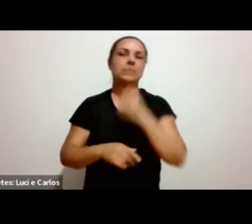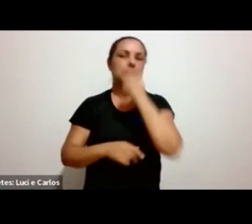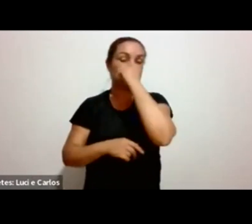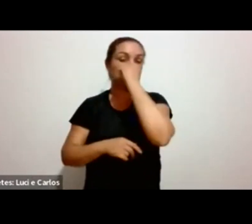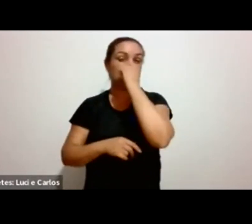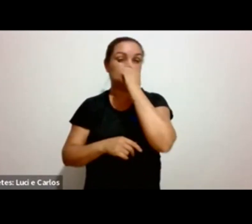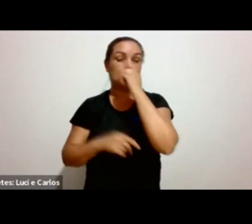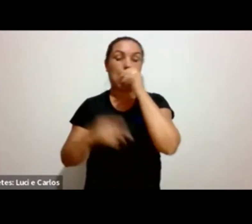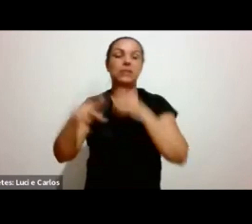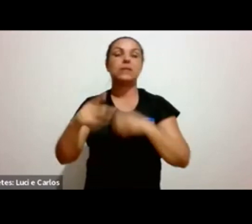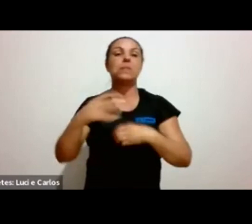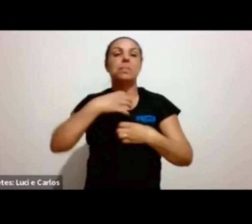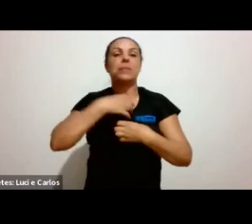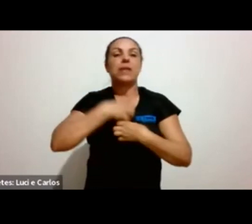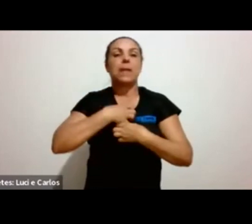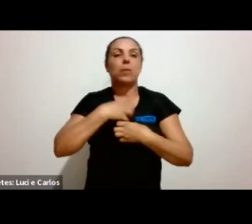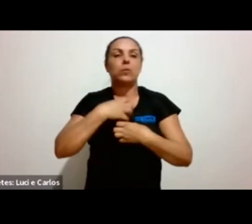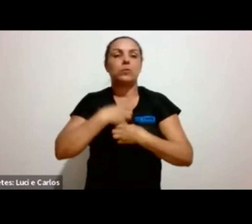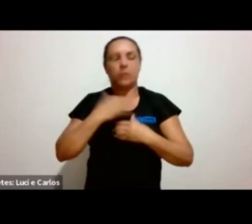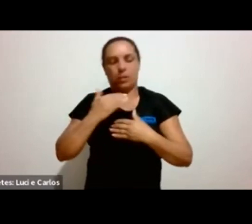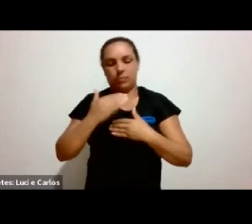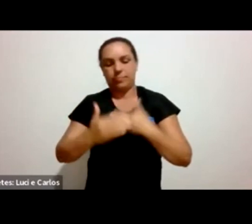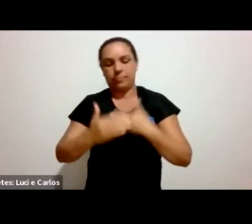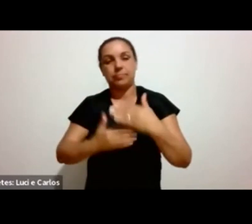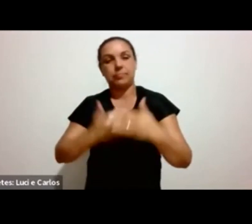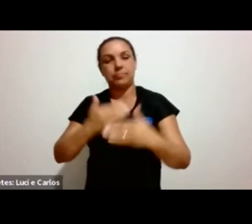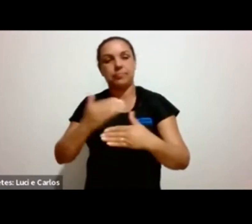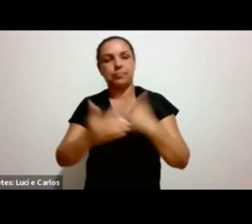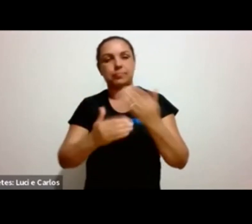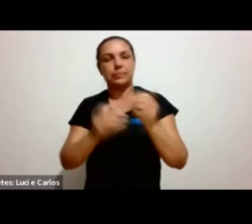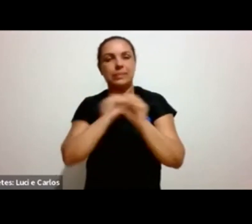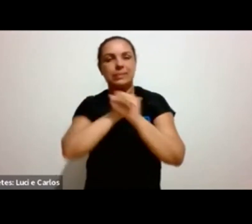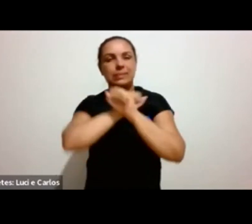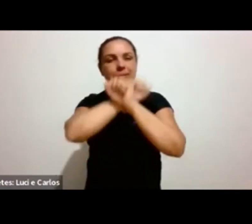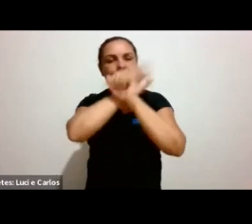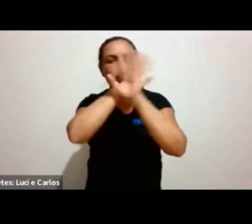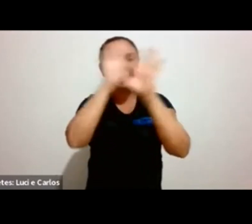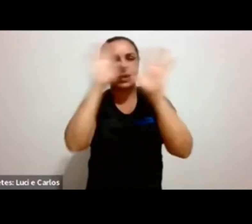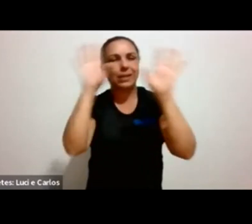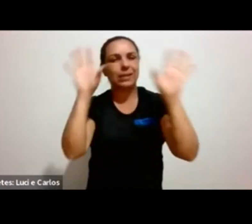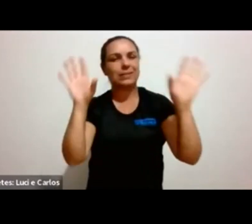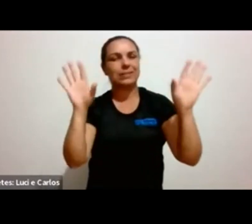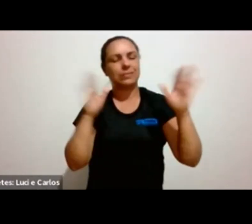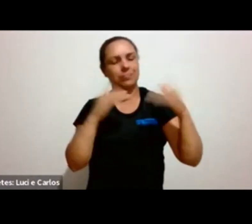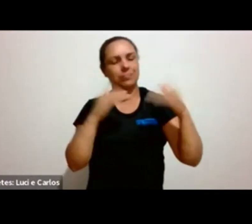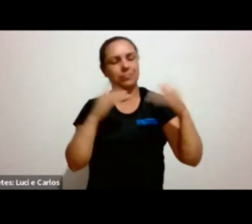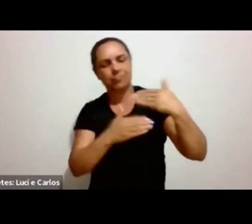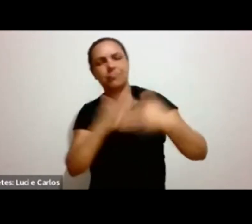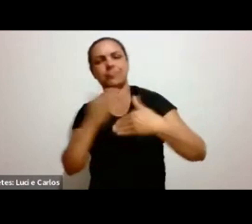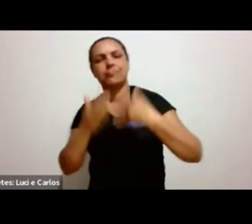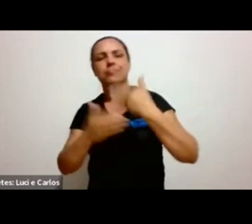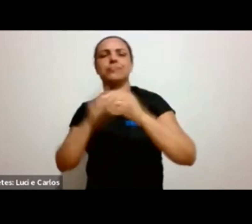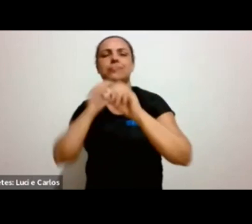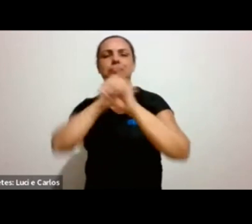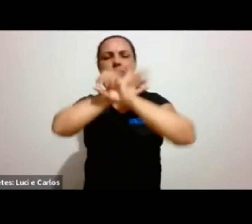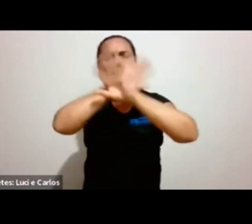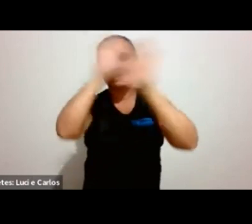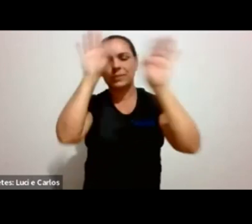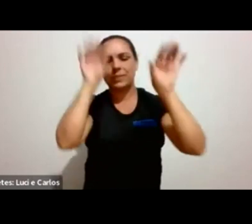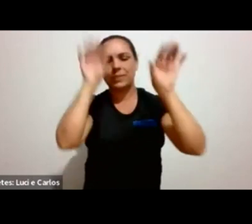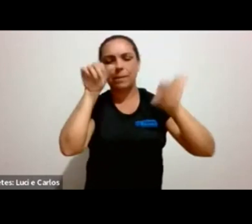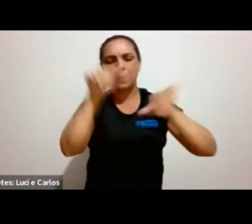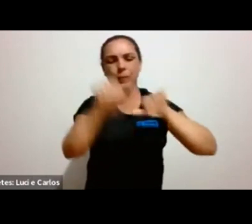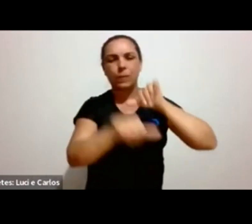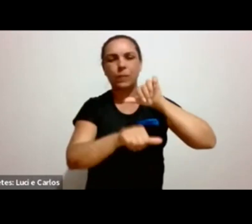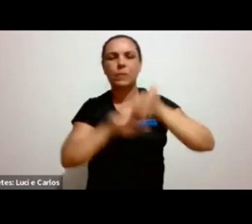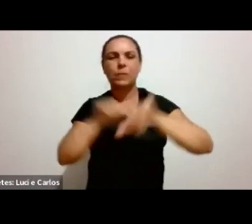seu emocional, as dores tendem a começar a desaparecer. Estou até acostumado, né? Quando senta alguém na